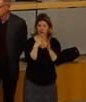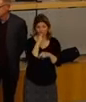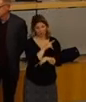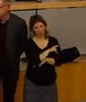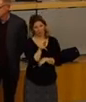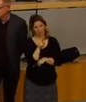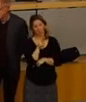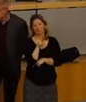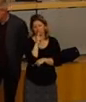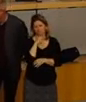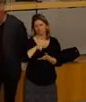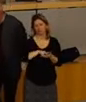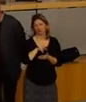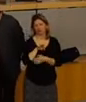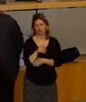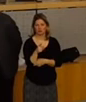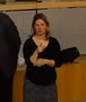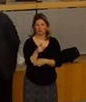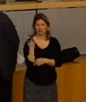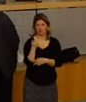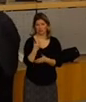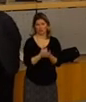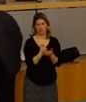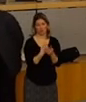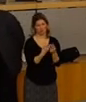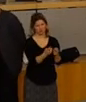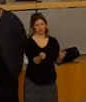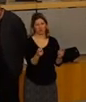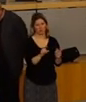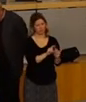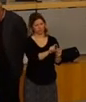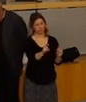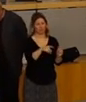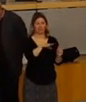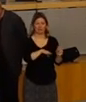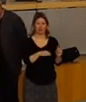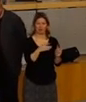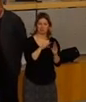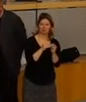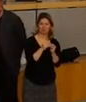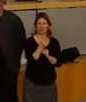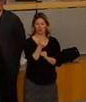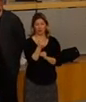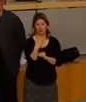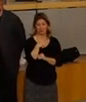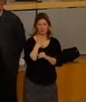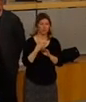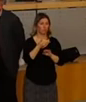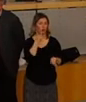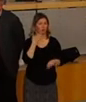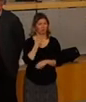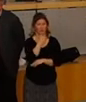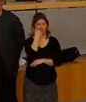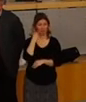die klassenstärken sind in einer größenordnung das habe ich mir mal vor 50 jahren von meinem großvater